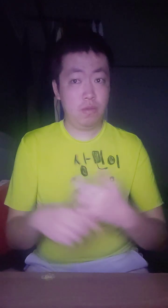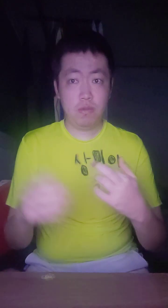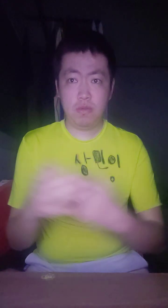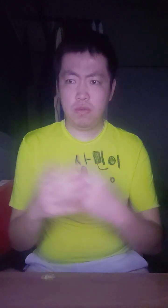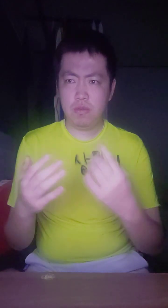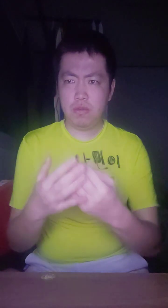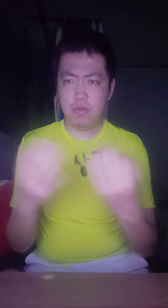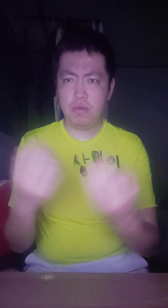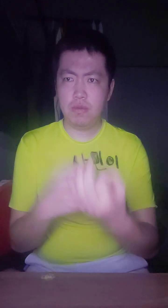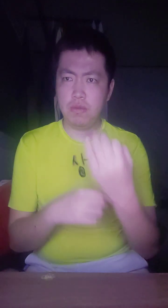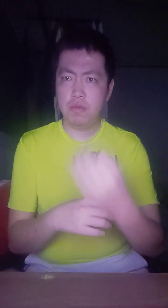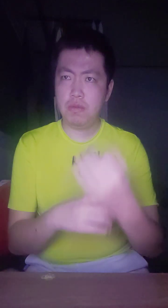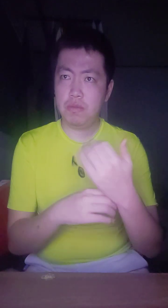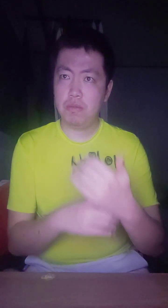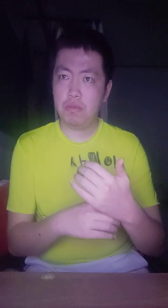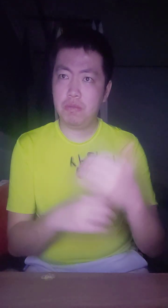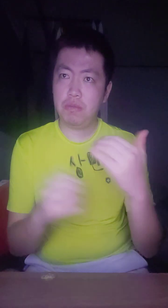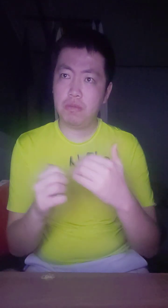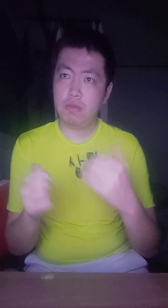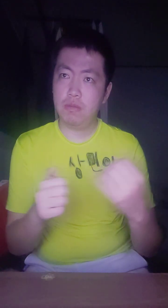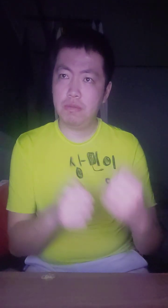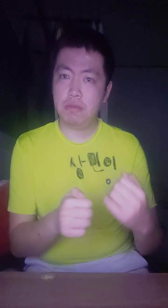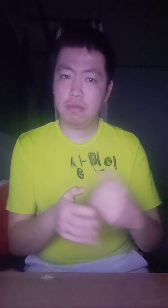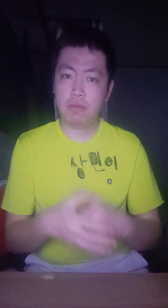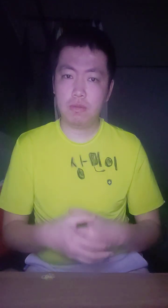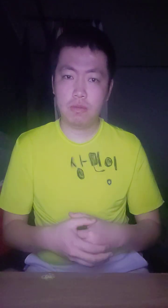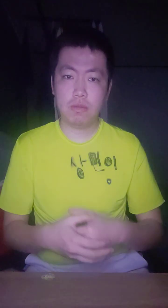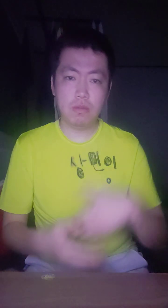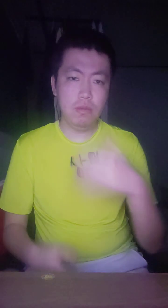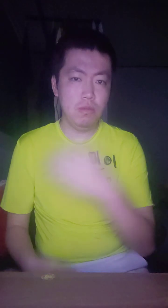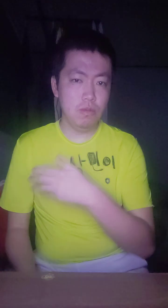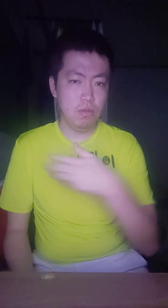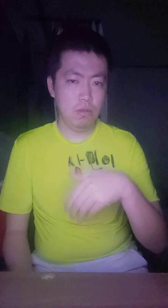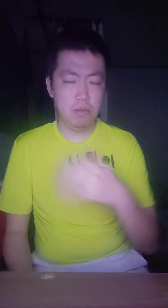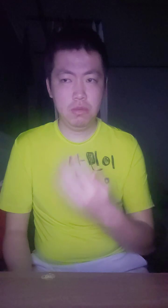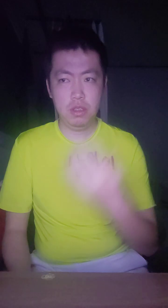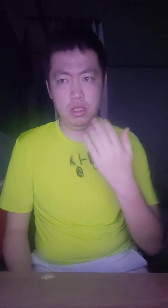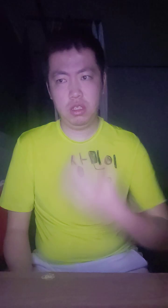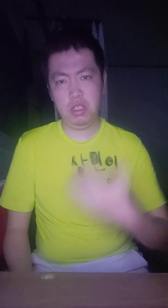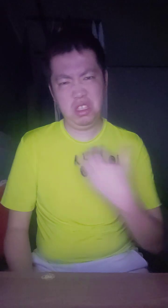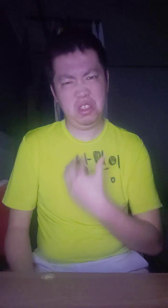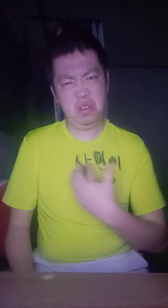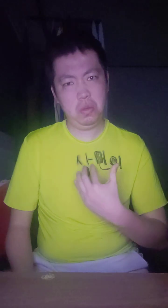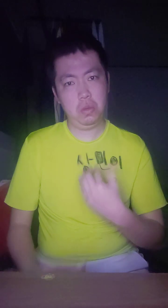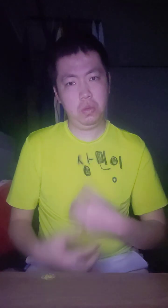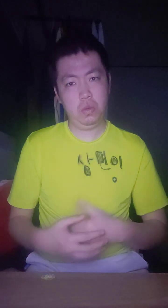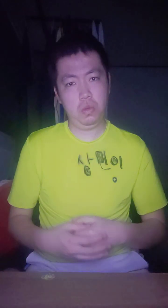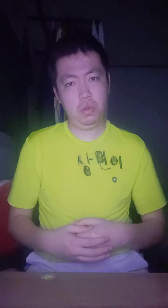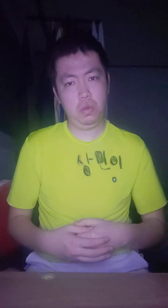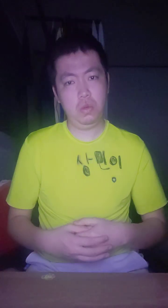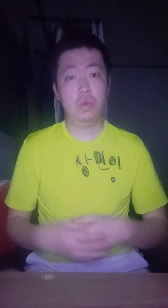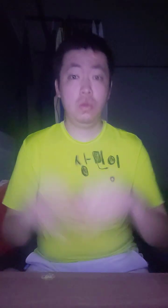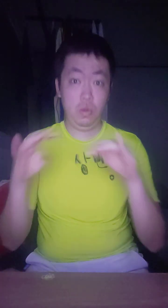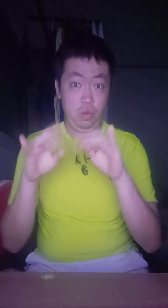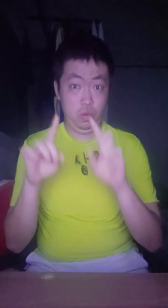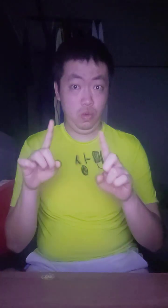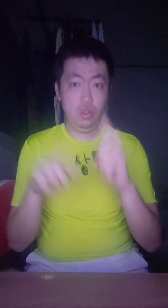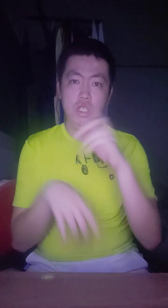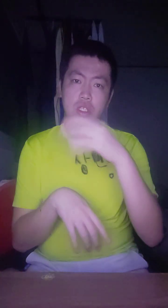동생 욕을 하면서 죽으려면 곱게 죽지. 왜 이렇게 나를 힘들게 하느냐. 이런 식으로. 작년 1월 근로복지공단은